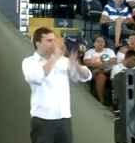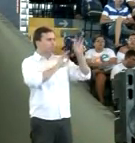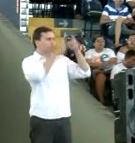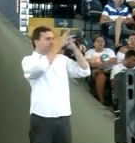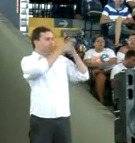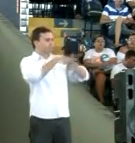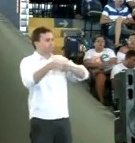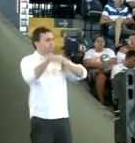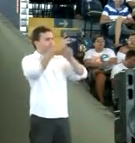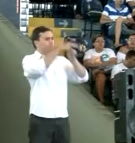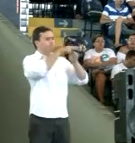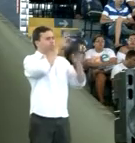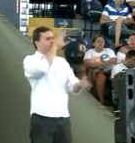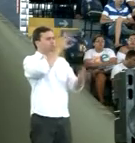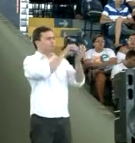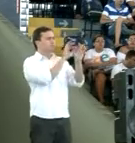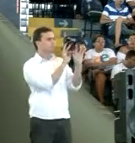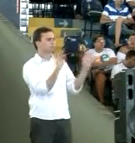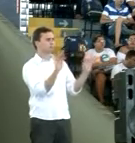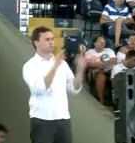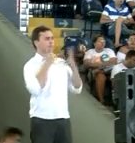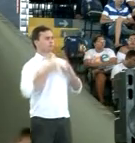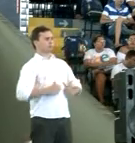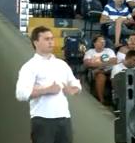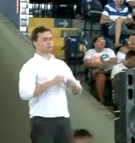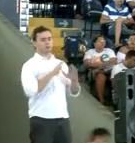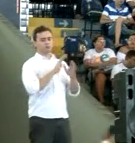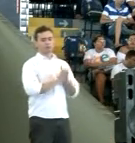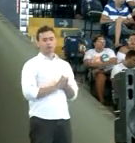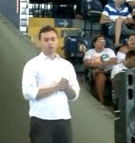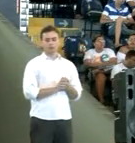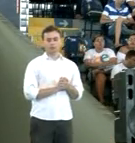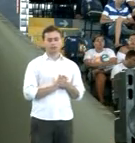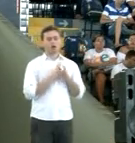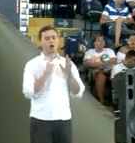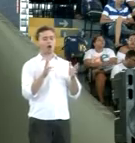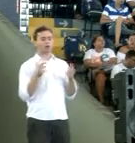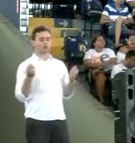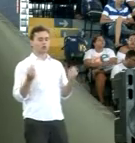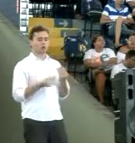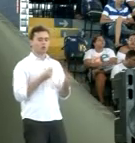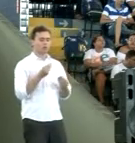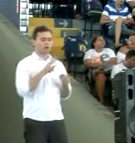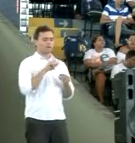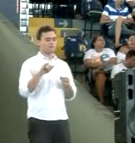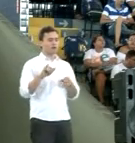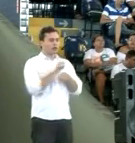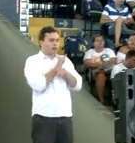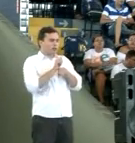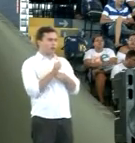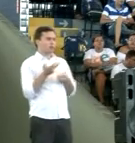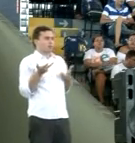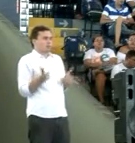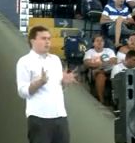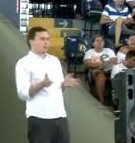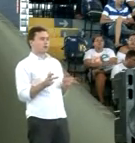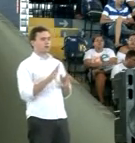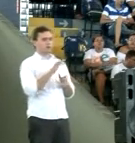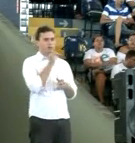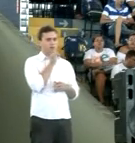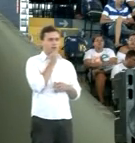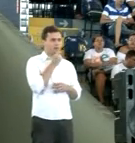Agora vamos para a nossa segunda opção. O jeito malandro. Como o jeito malandro, no bom sentido?